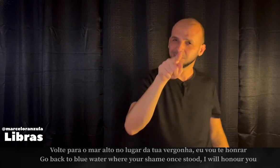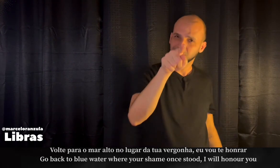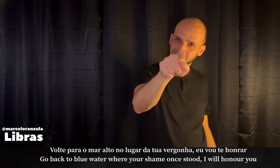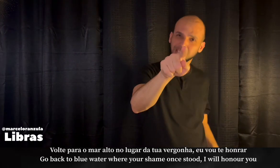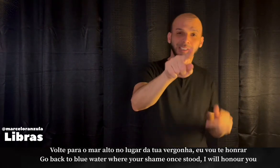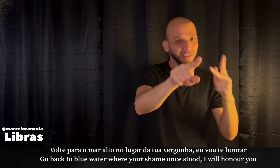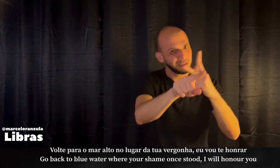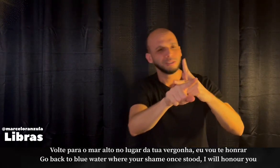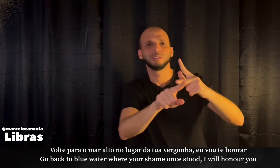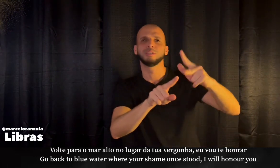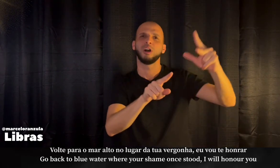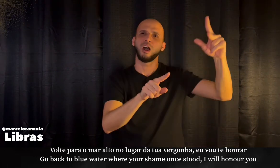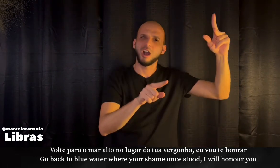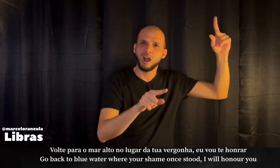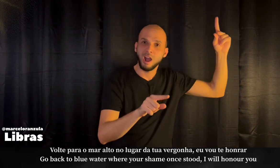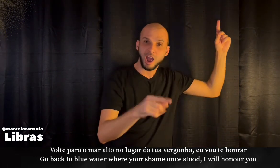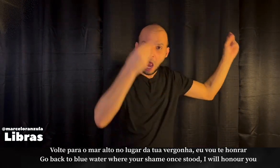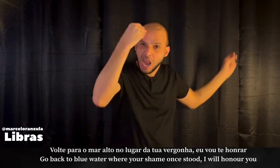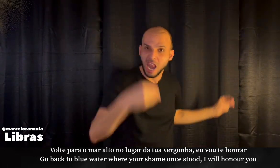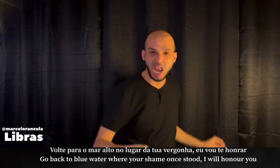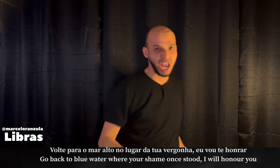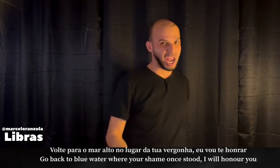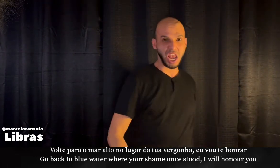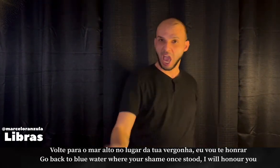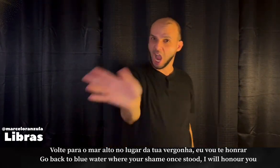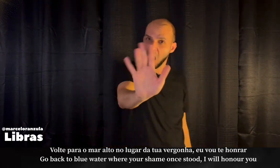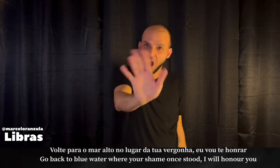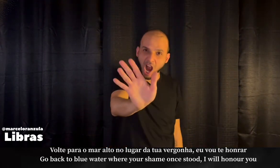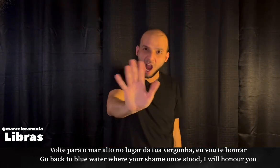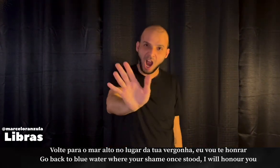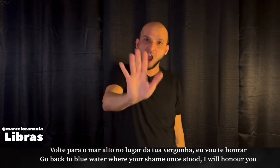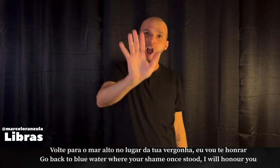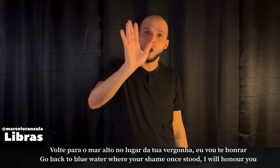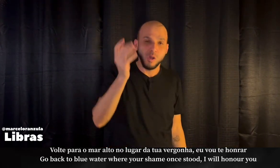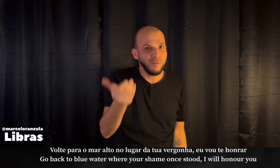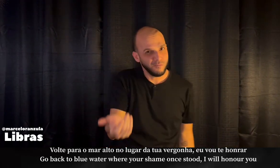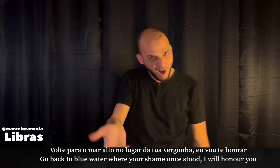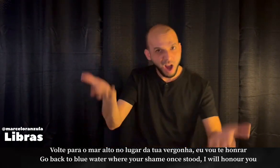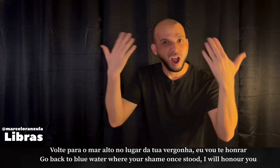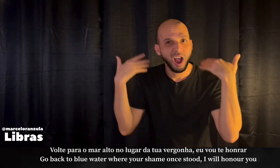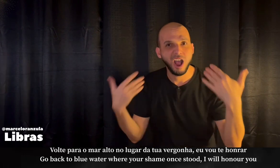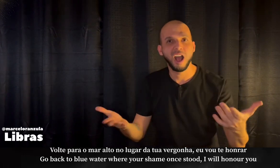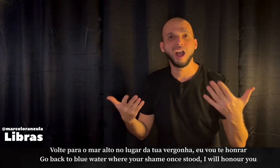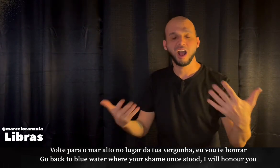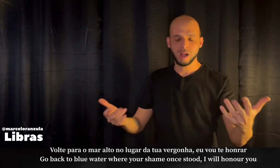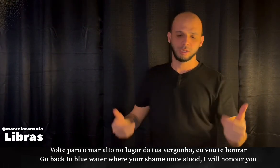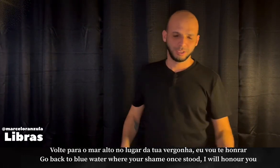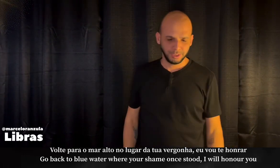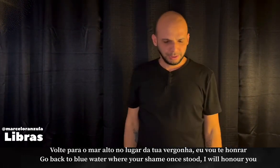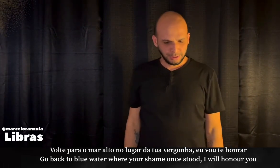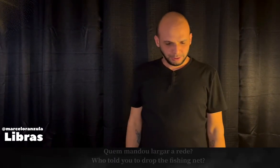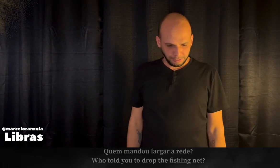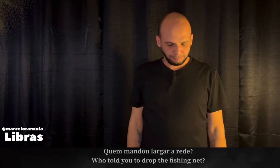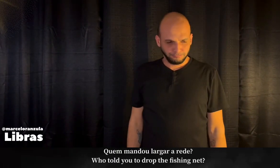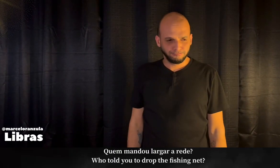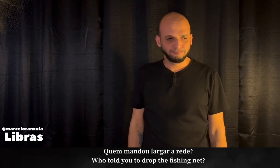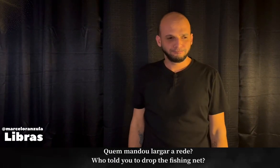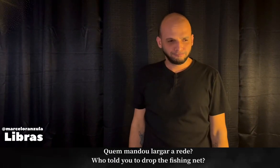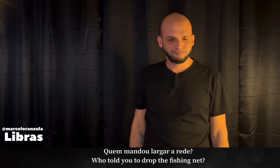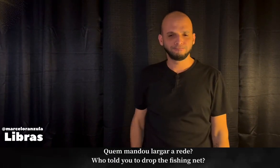Volte para o mar alto No lugar da tua vergonha Eu vou te honrar Quem